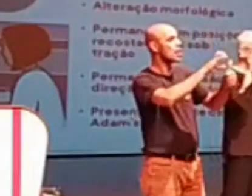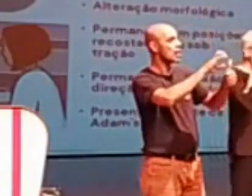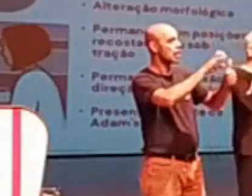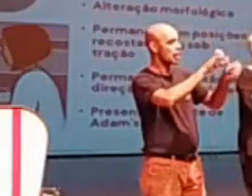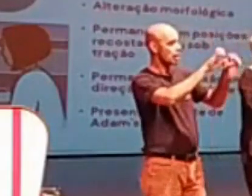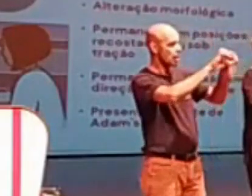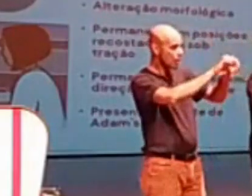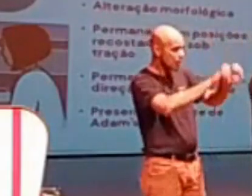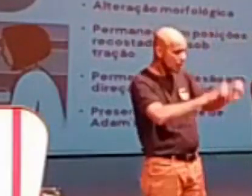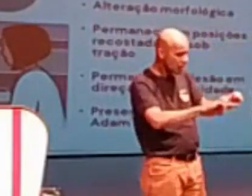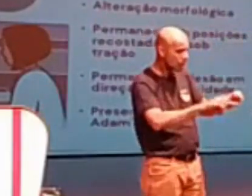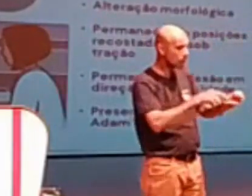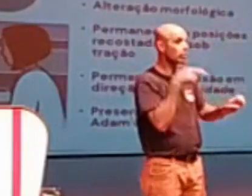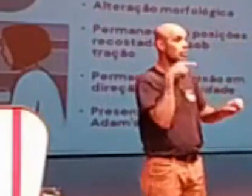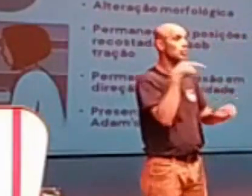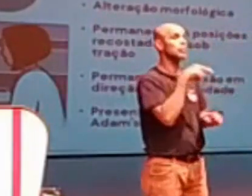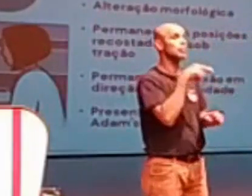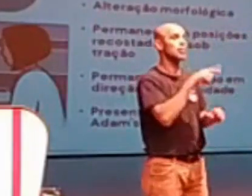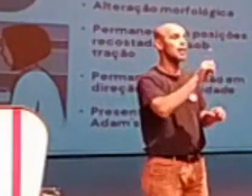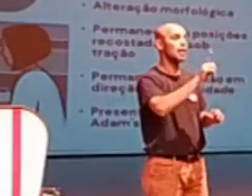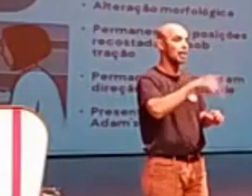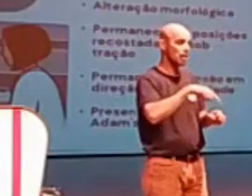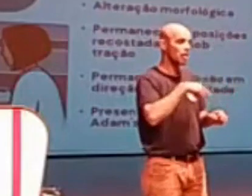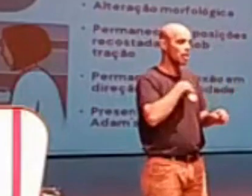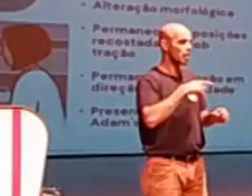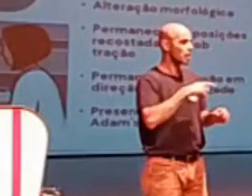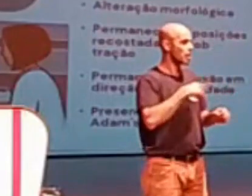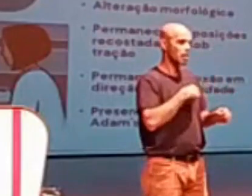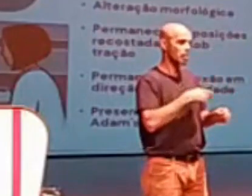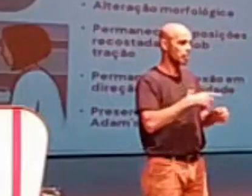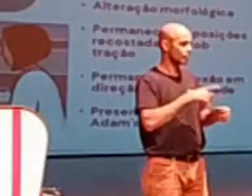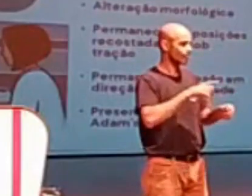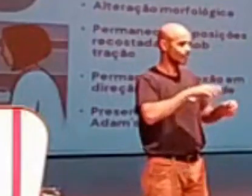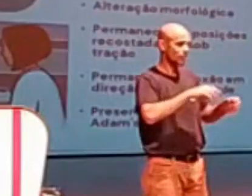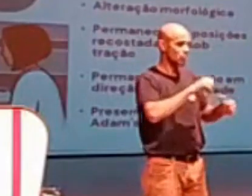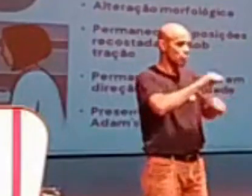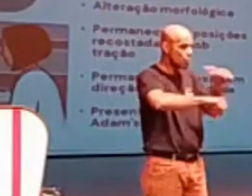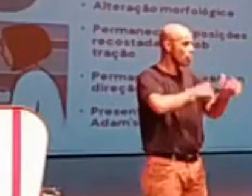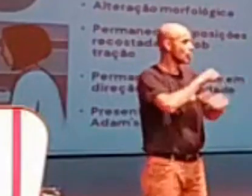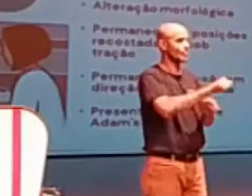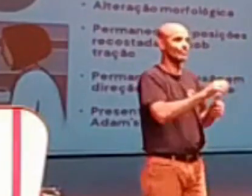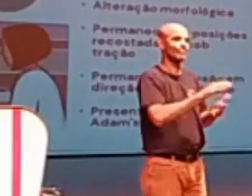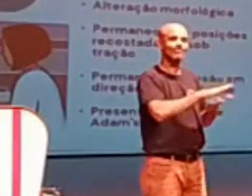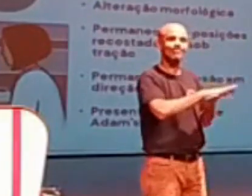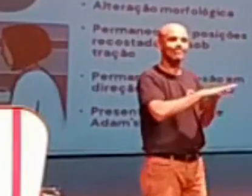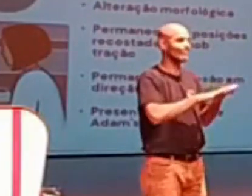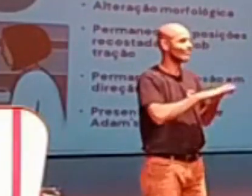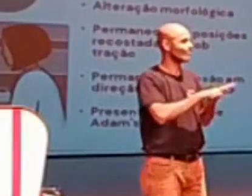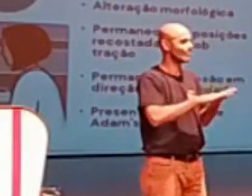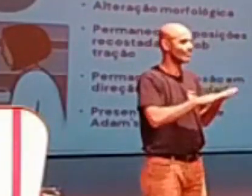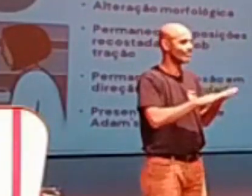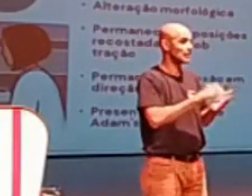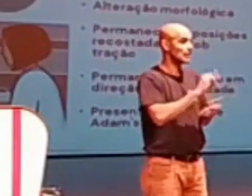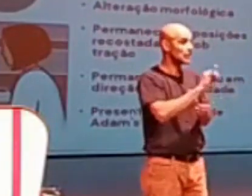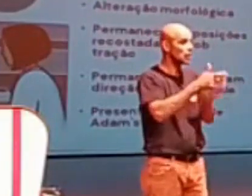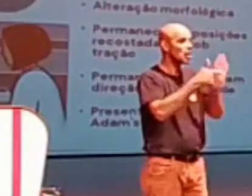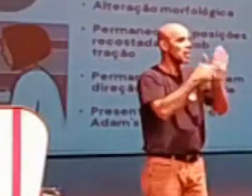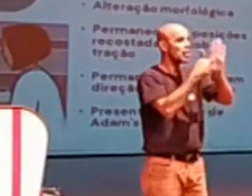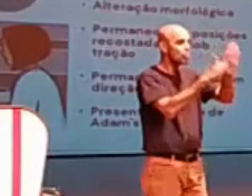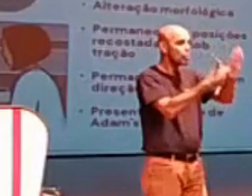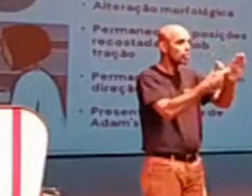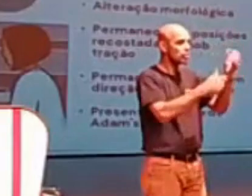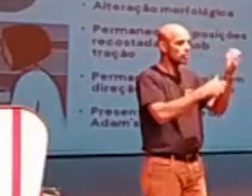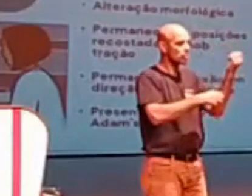posso dizer que de alguma forma ela é irreversível no sentido de que se eu estou apresentando esse